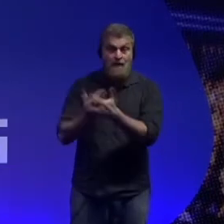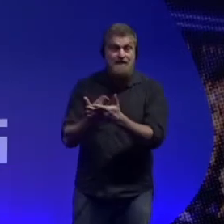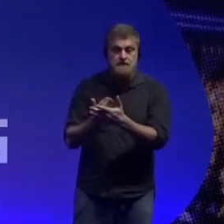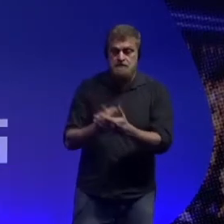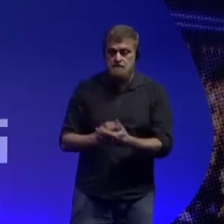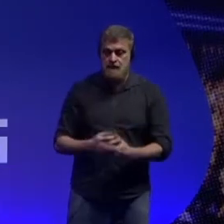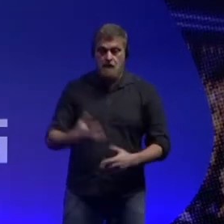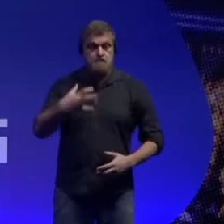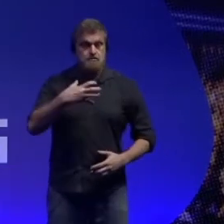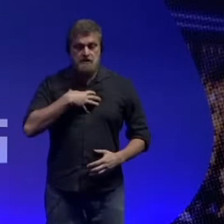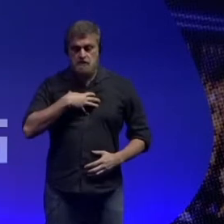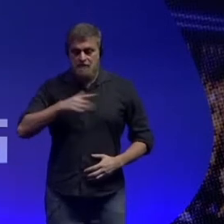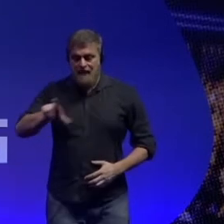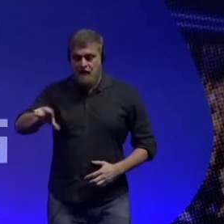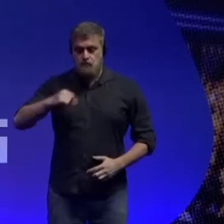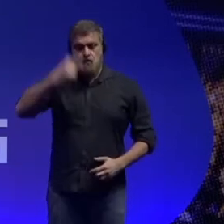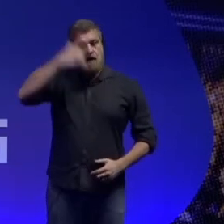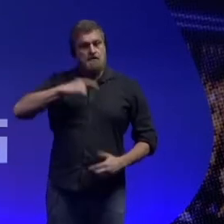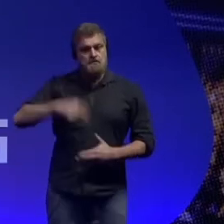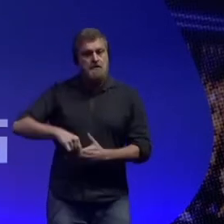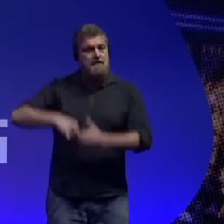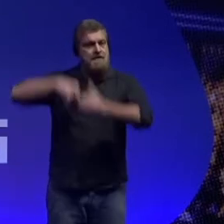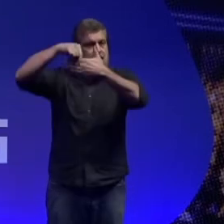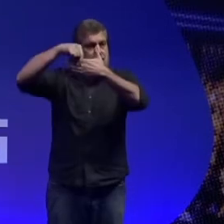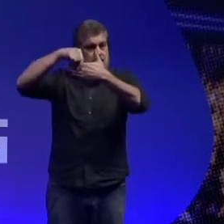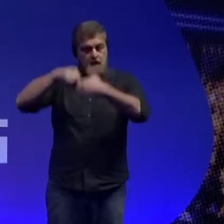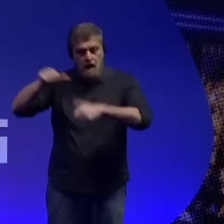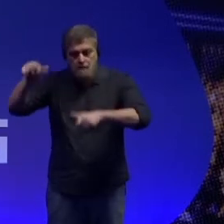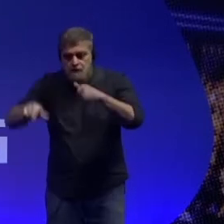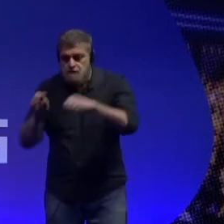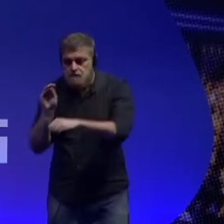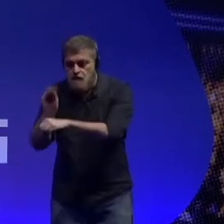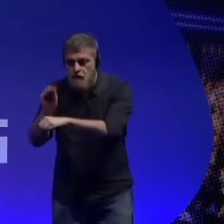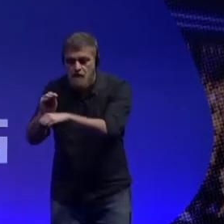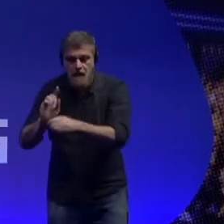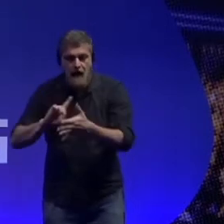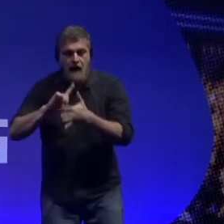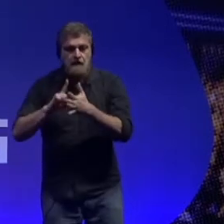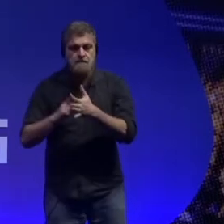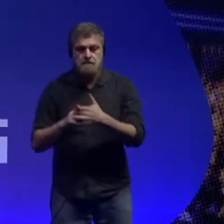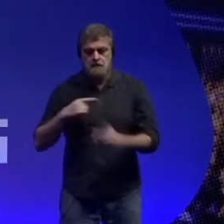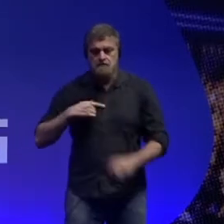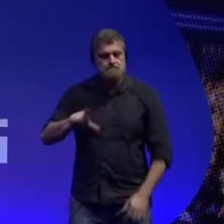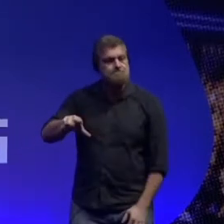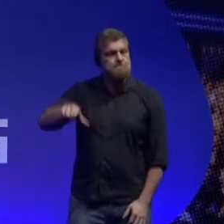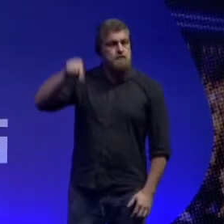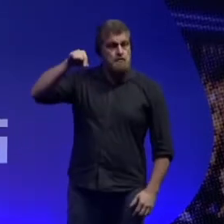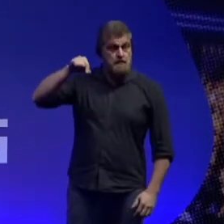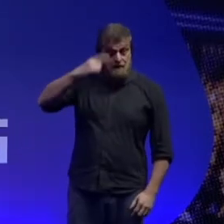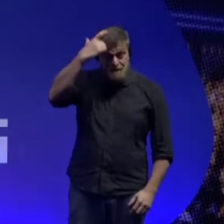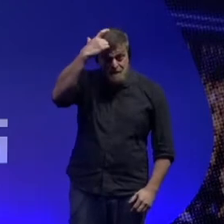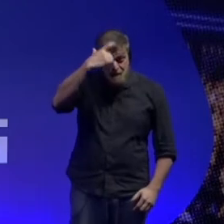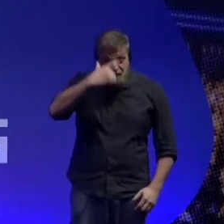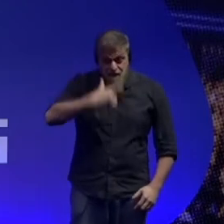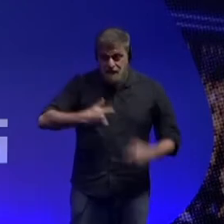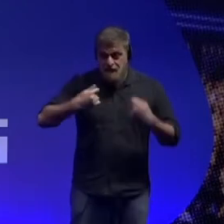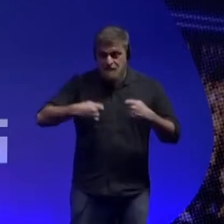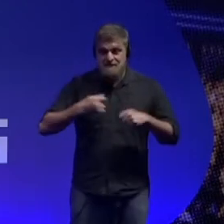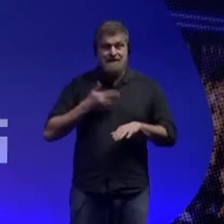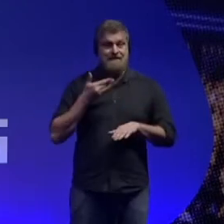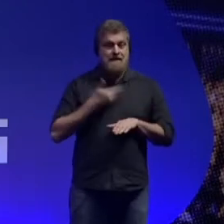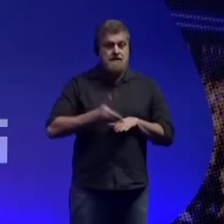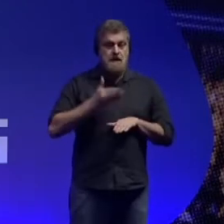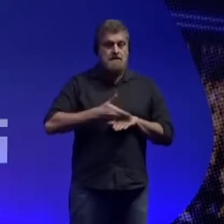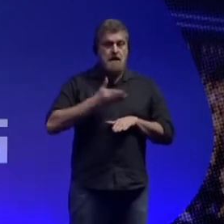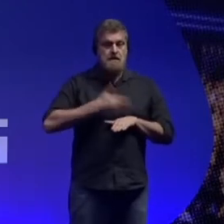escolha. Eu escolho ser líder de pessoas. E depois que eu faço essa escolha, eu preciso ser muito bem